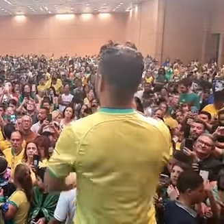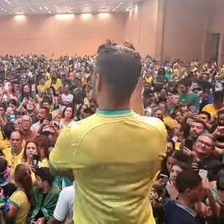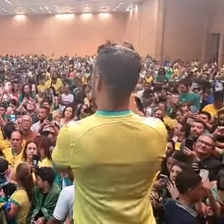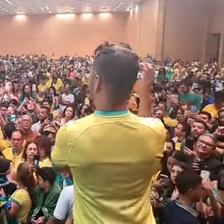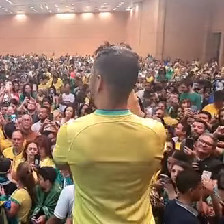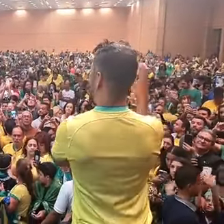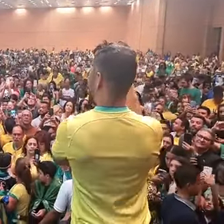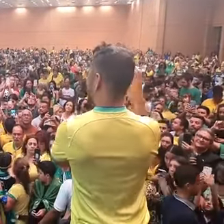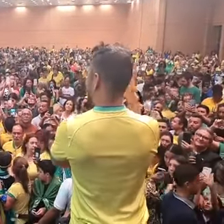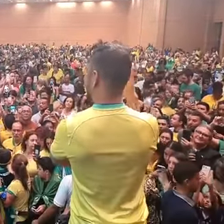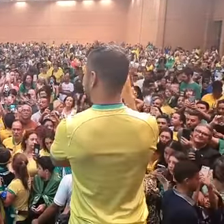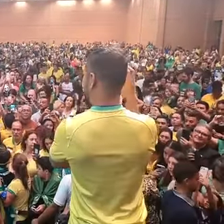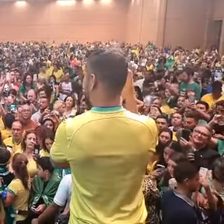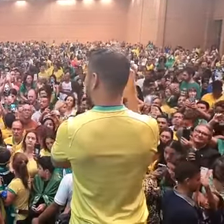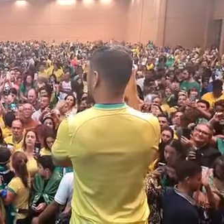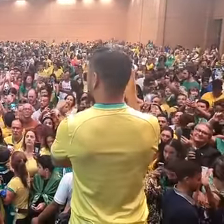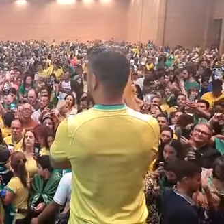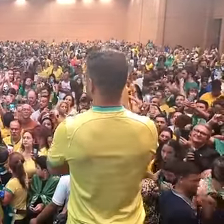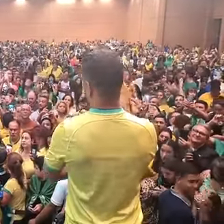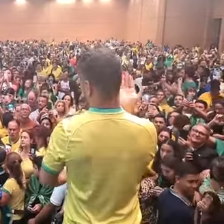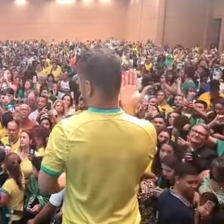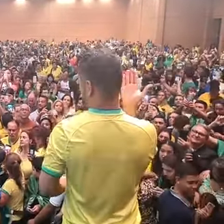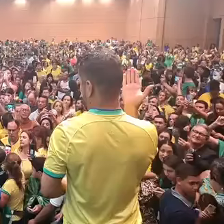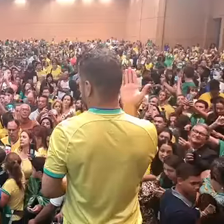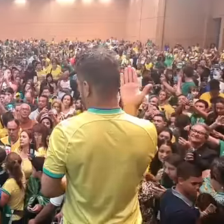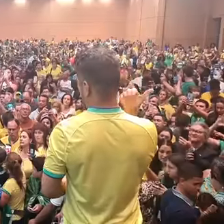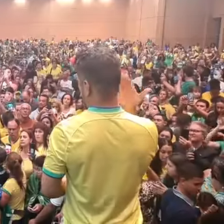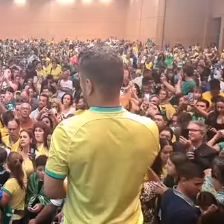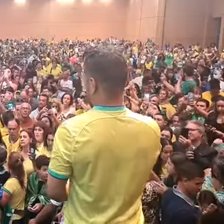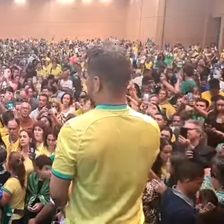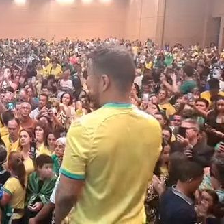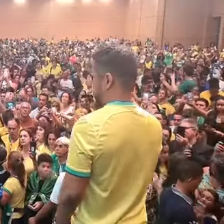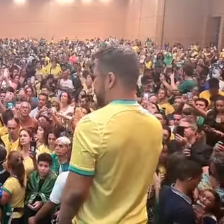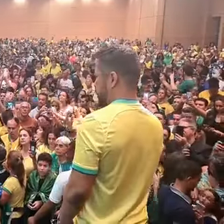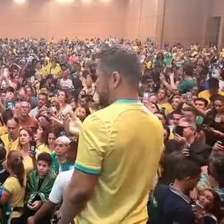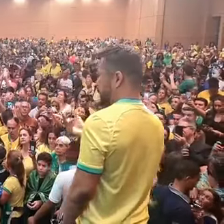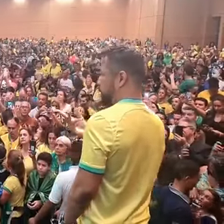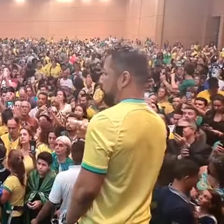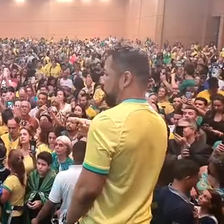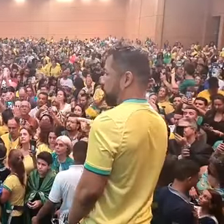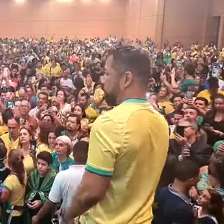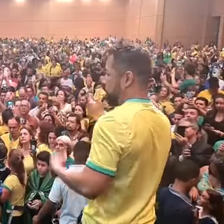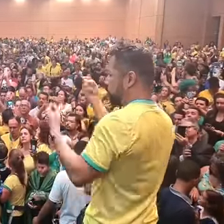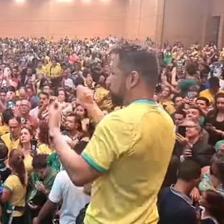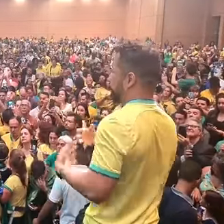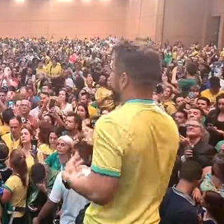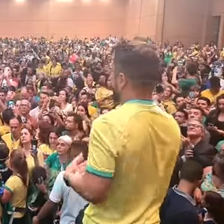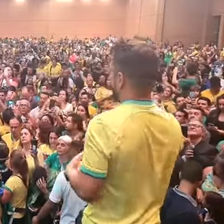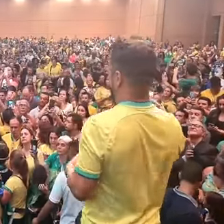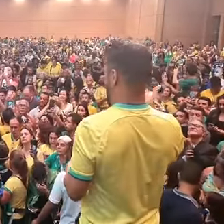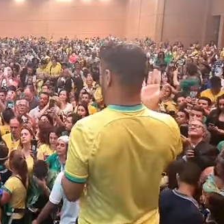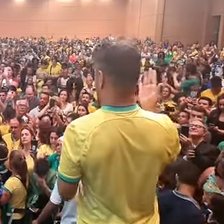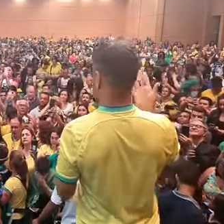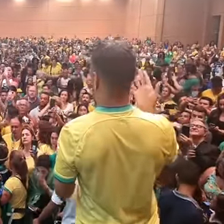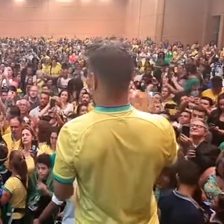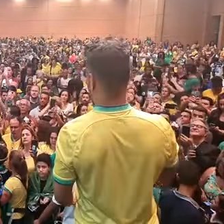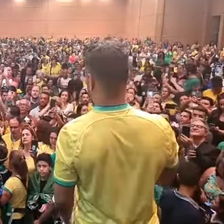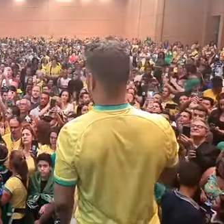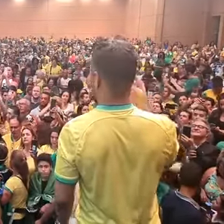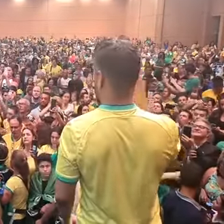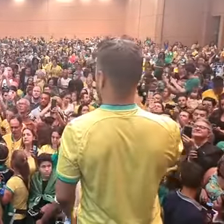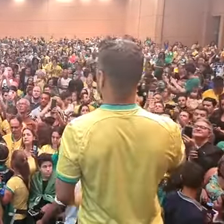Colômbia. Quando eu deixei, pesado, senhor Barabá, quando eu saí